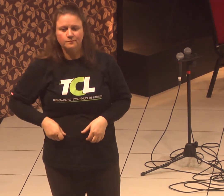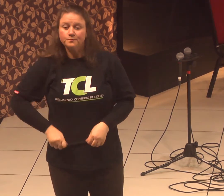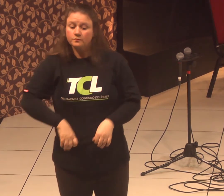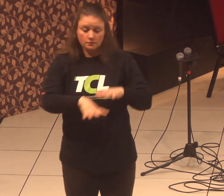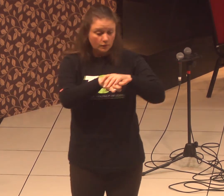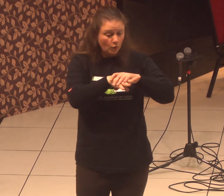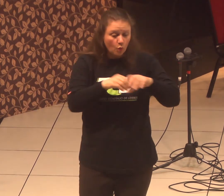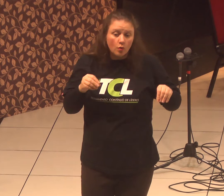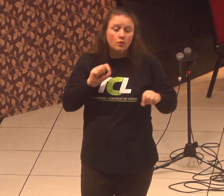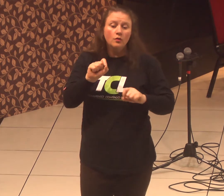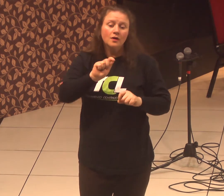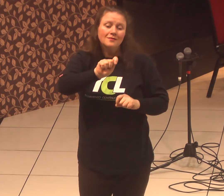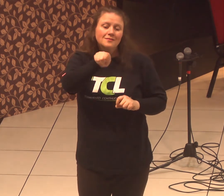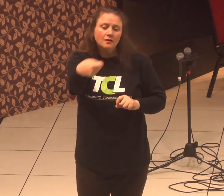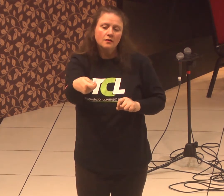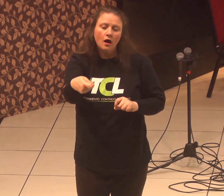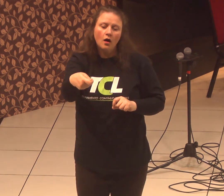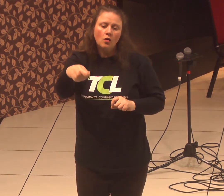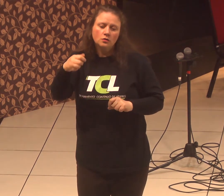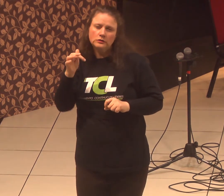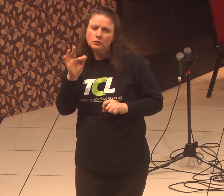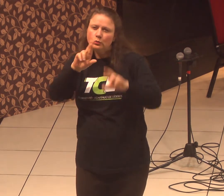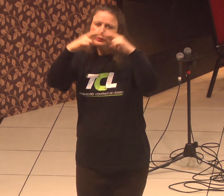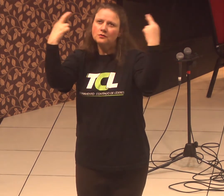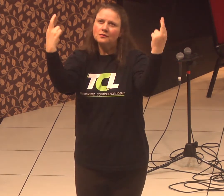Sinais da vinda do reino de Deus.